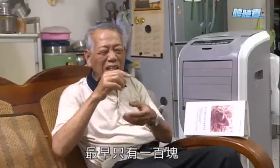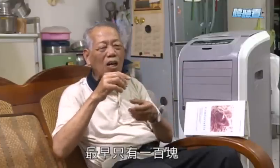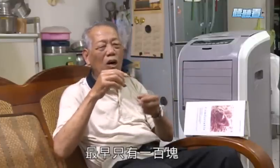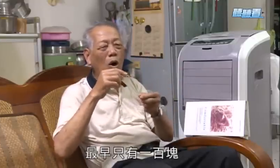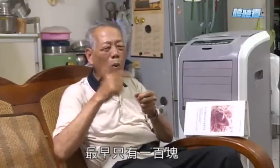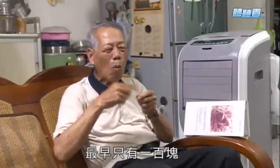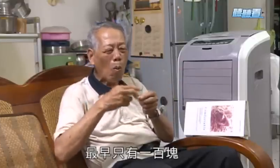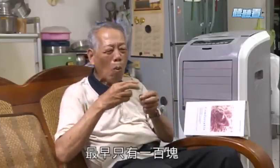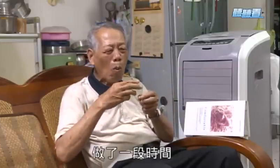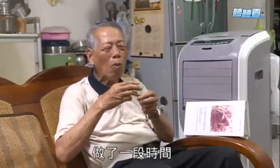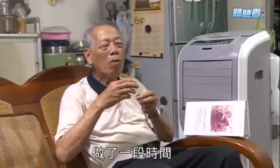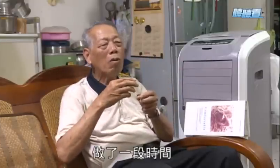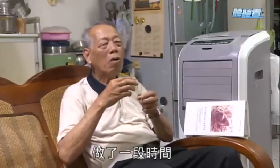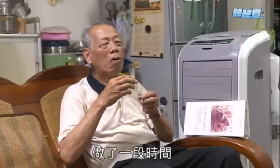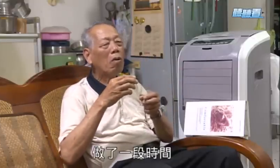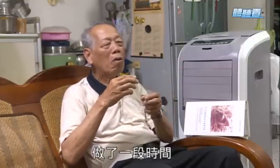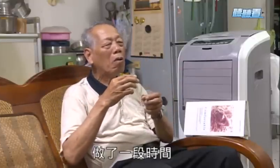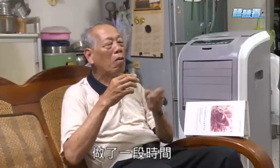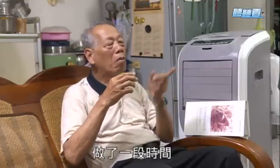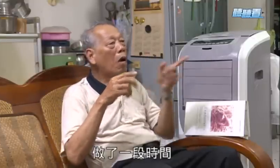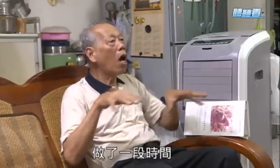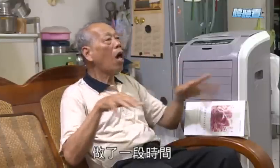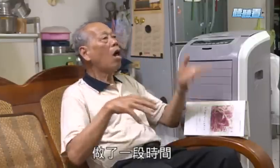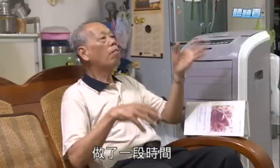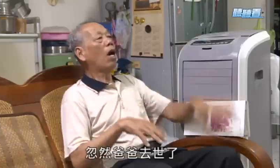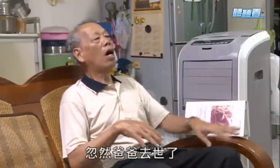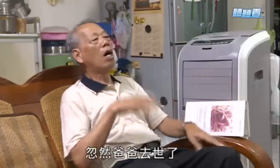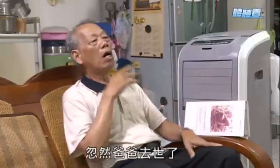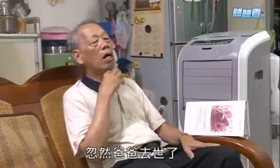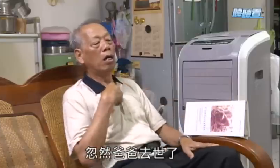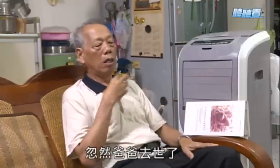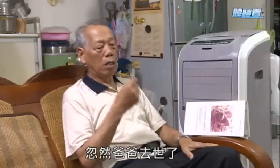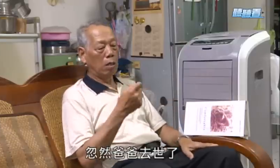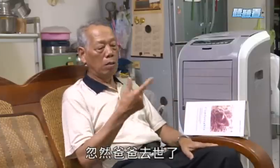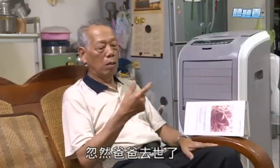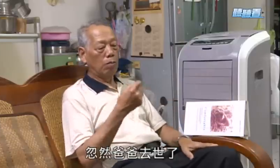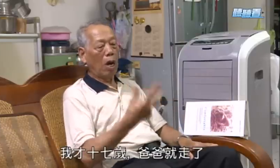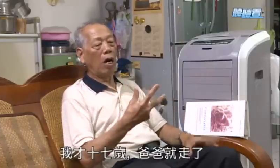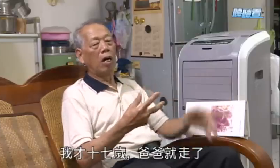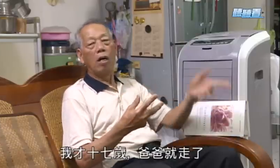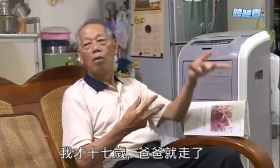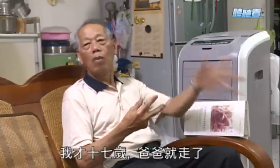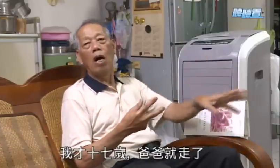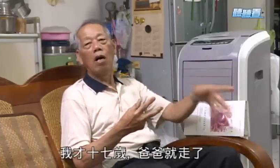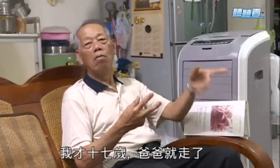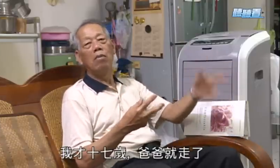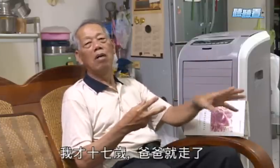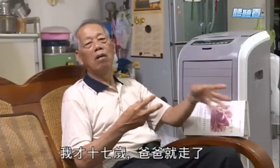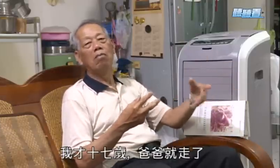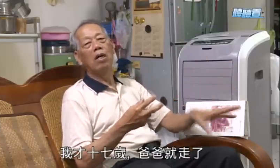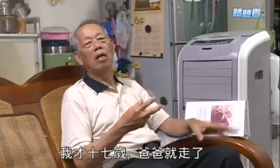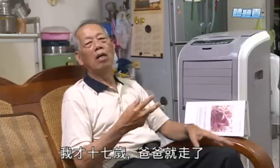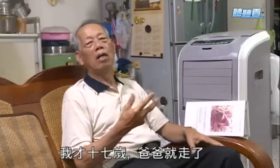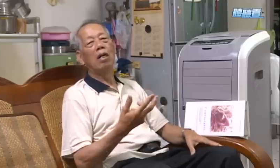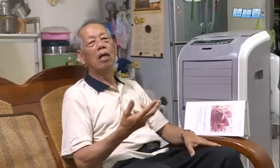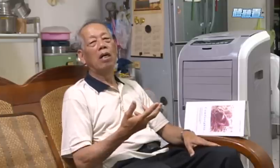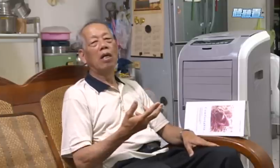100块，做了一段时间呢，哎呦，忽然爸爸去世了，我才17岁，爸爸就走